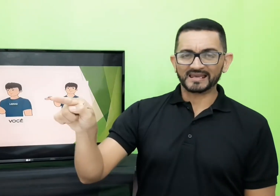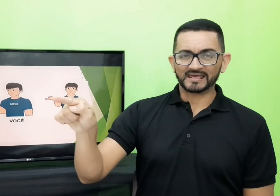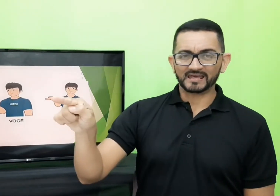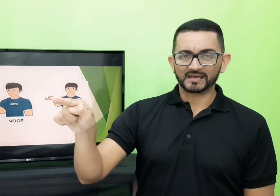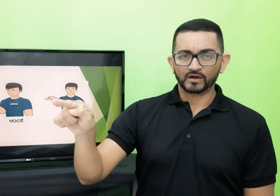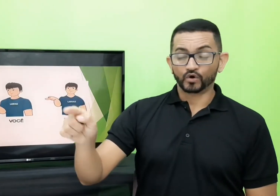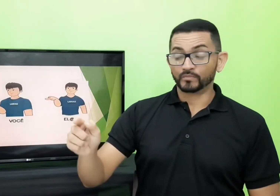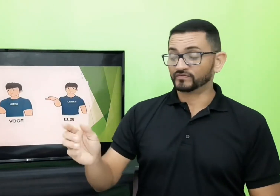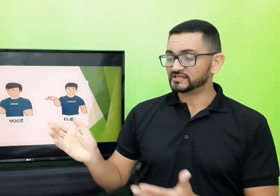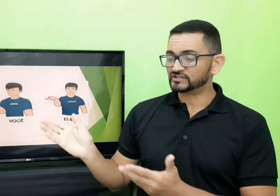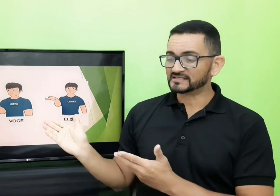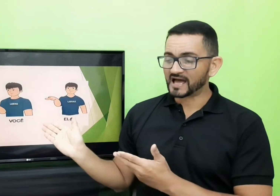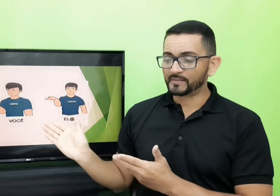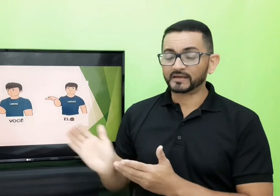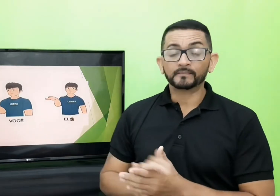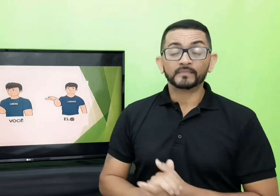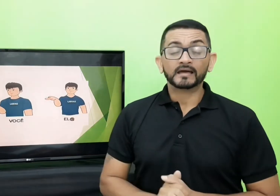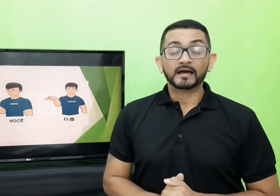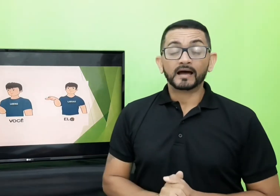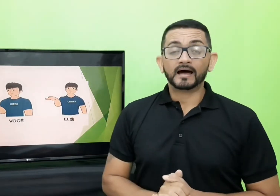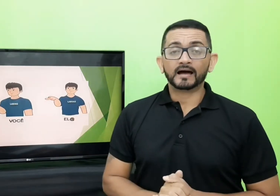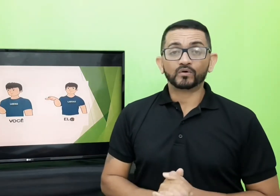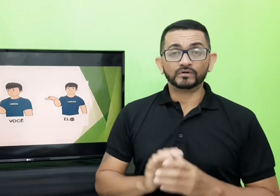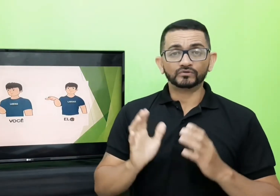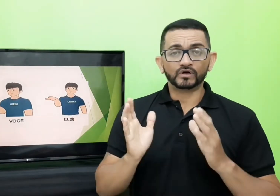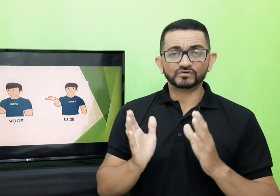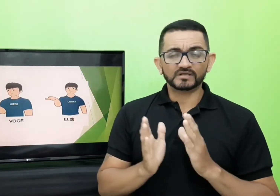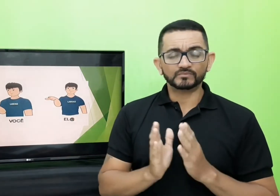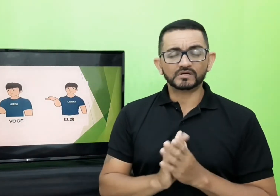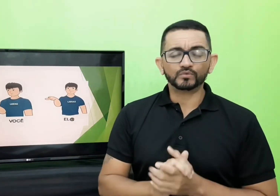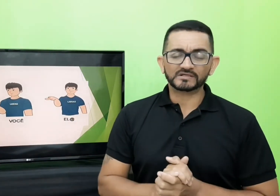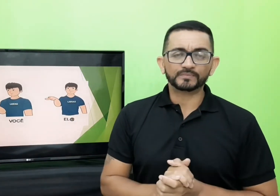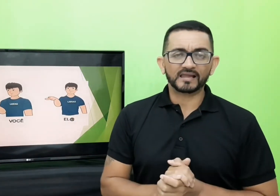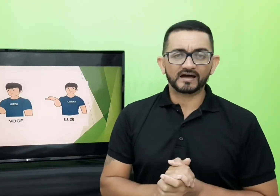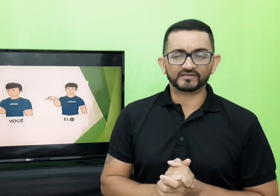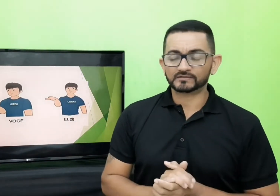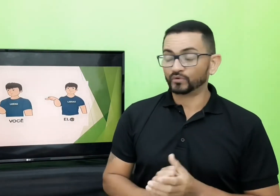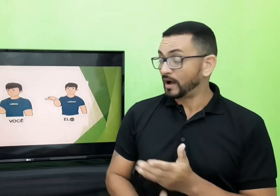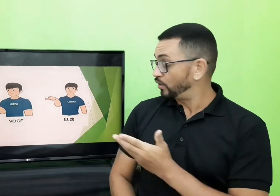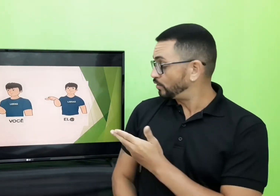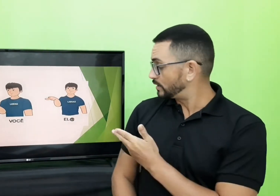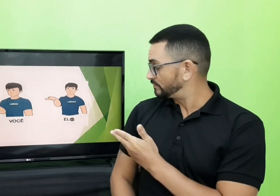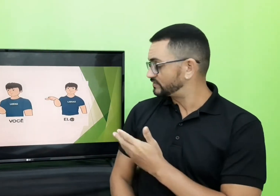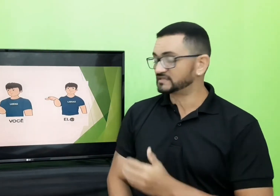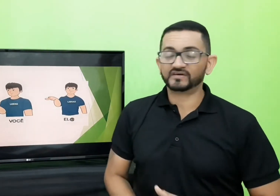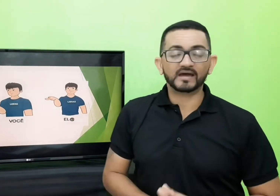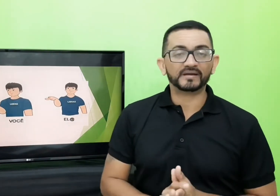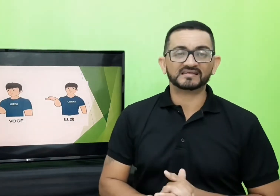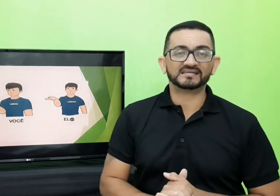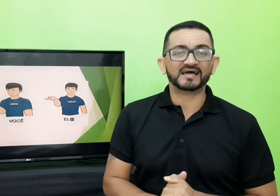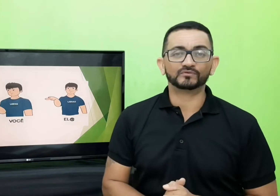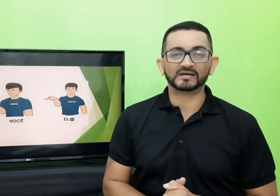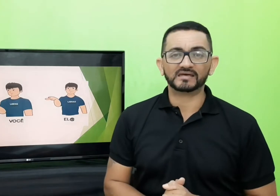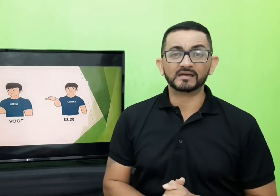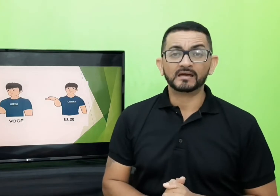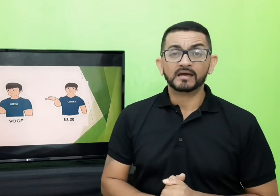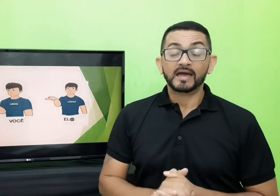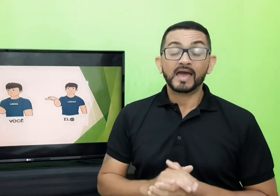Ele. Como vocês já sabem, quando nós usamos em algumas palavras o arroba, como você vê representado aqui, é